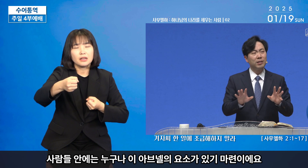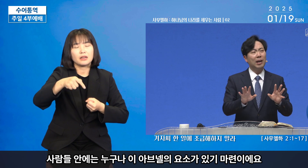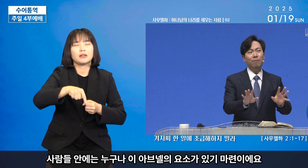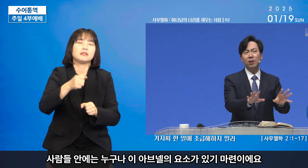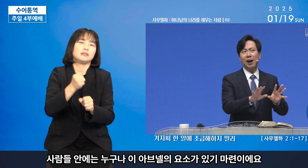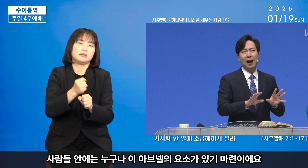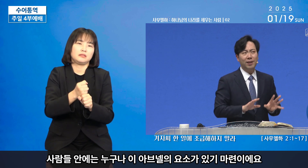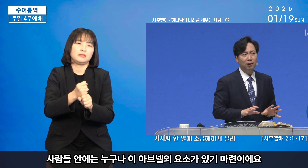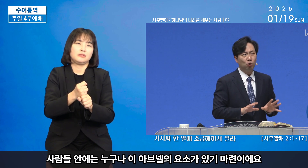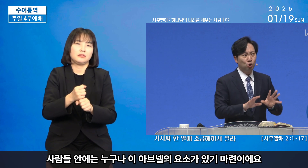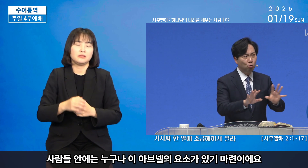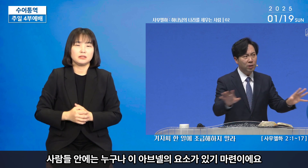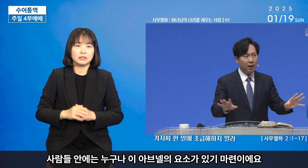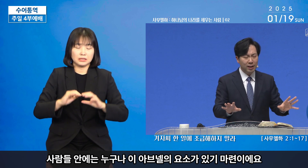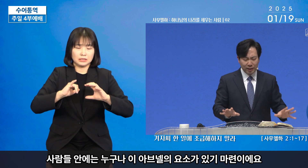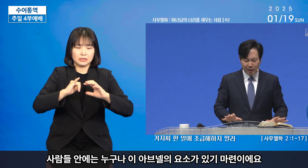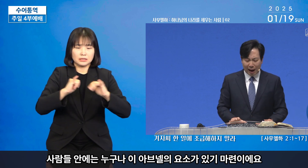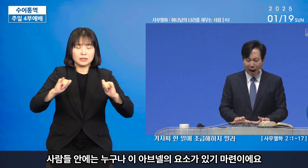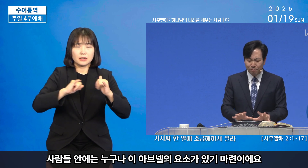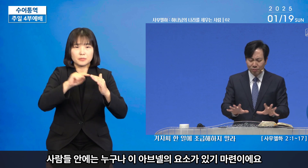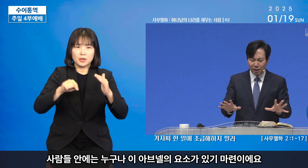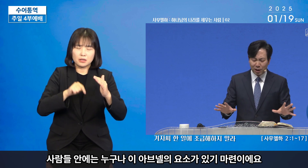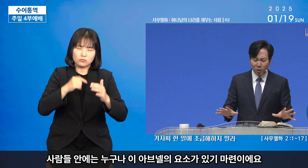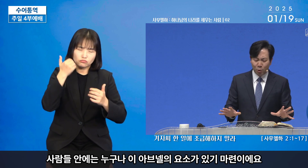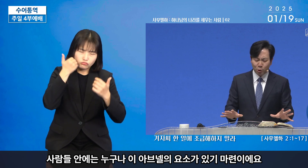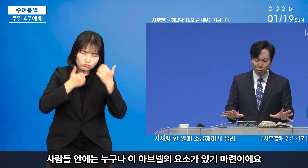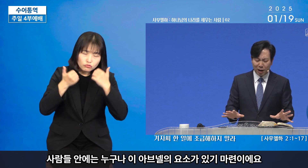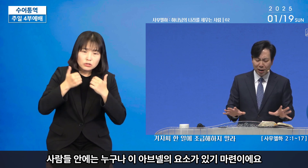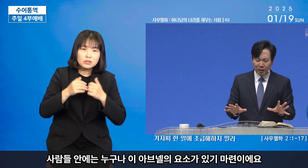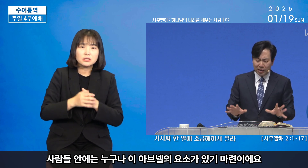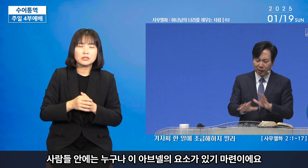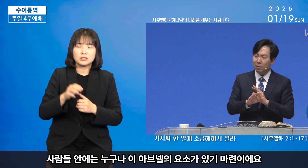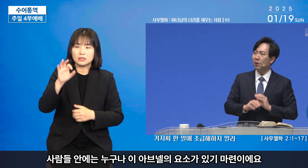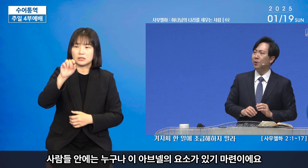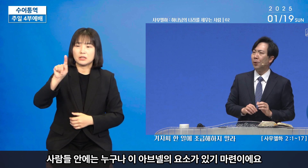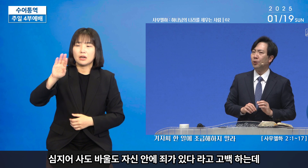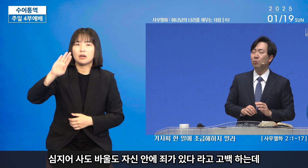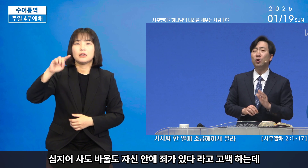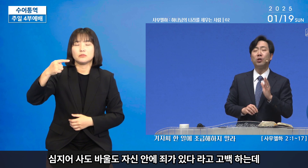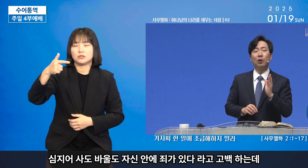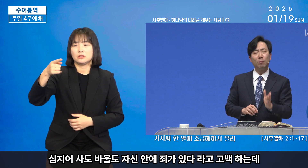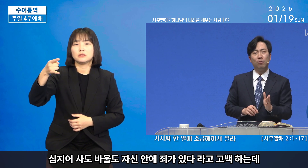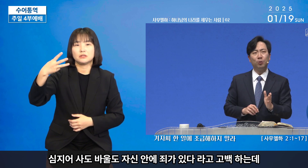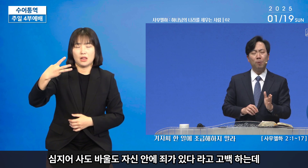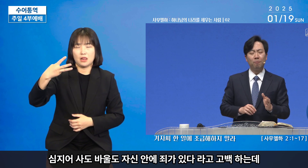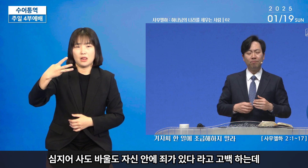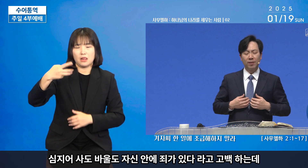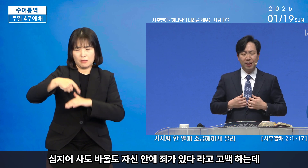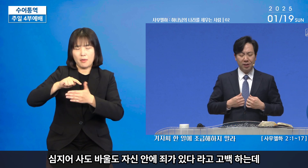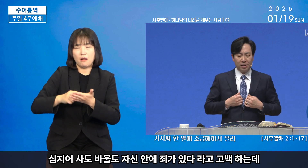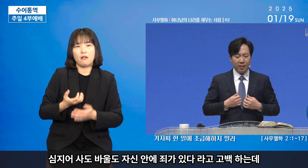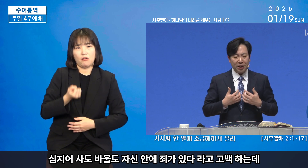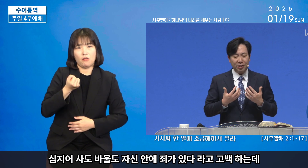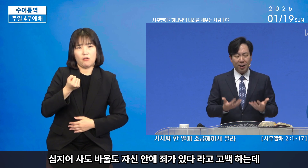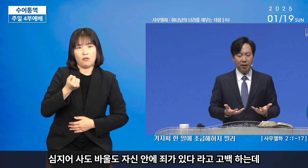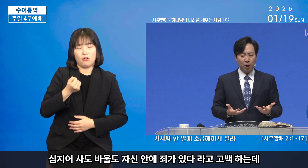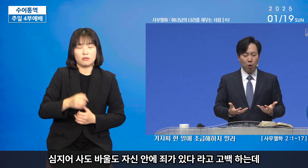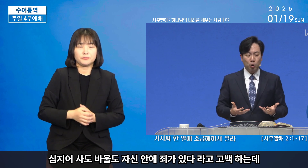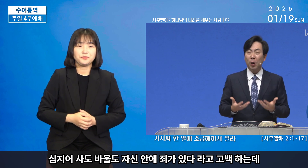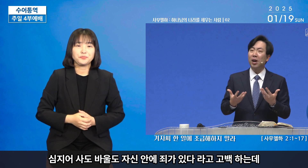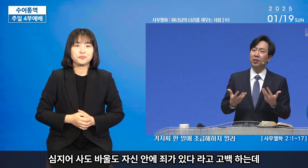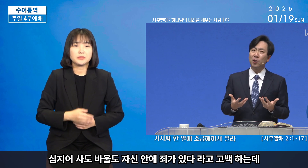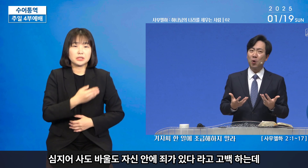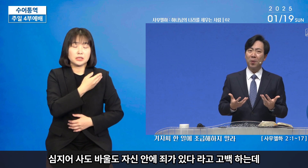것입니다. 사람들 안에는 누구나 이 아브넬의 요소가 있기 마련이에요. 심지어 사도 바울도 자신